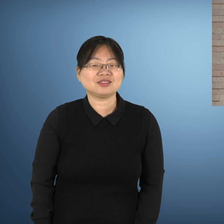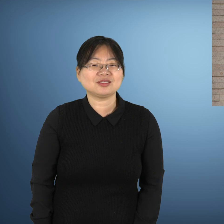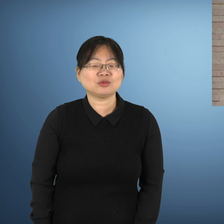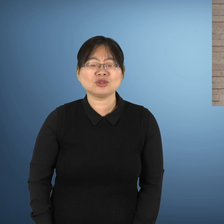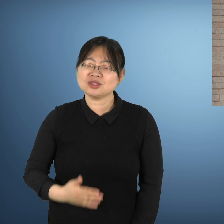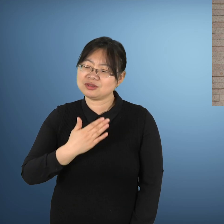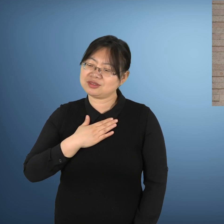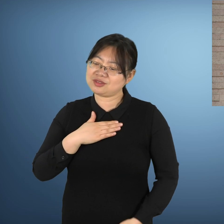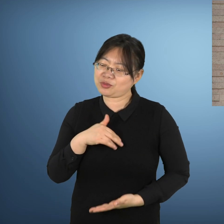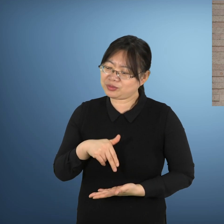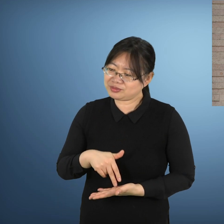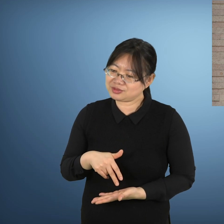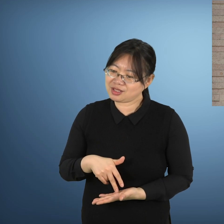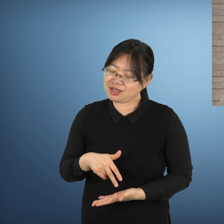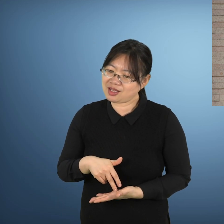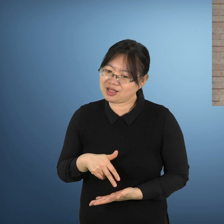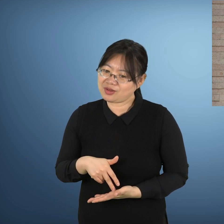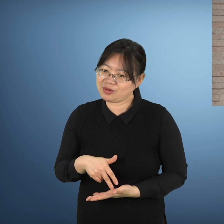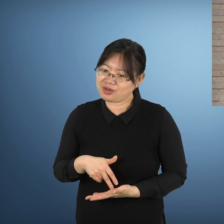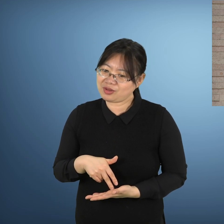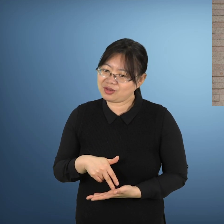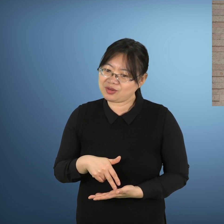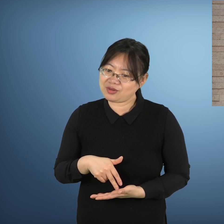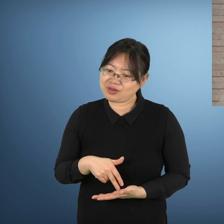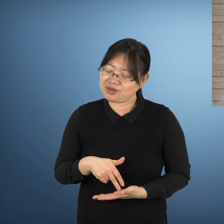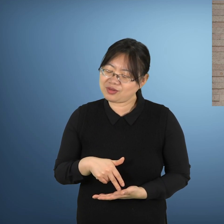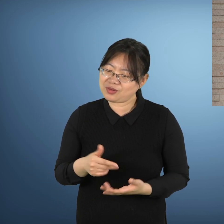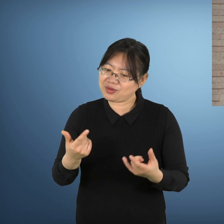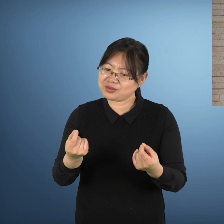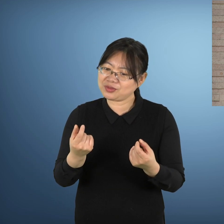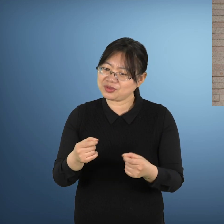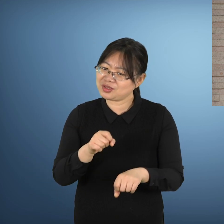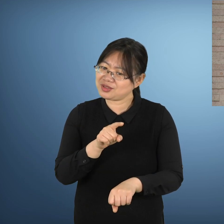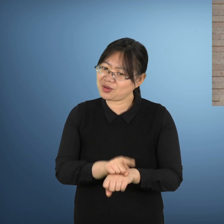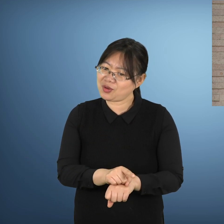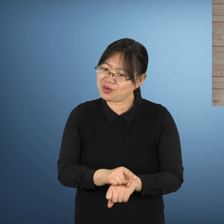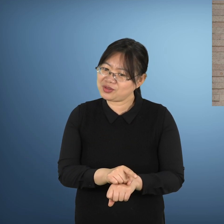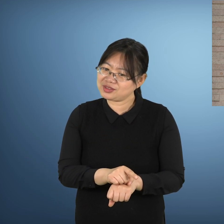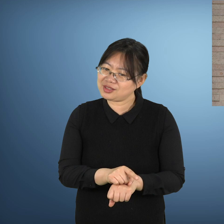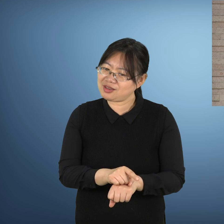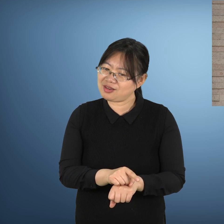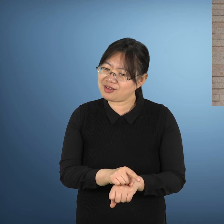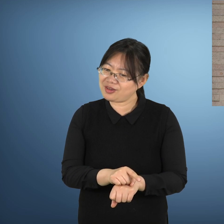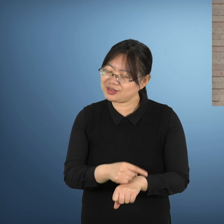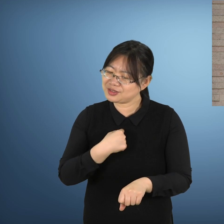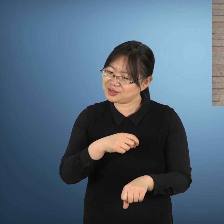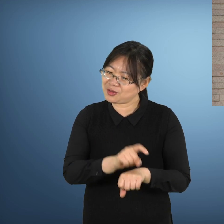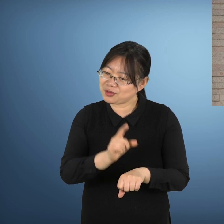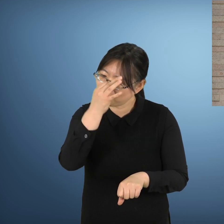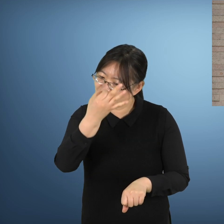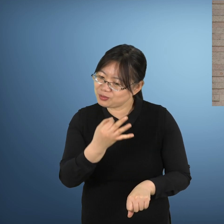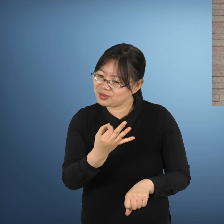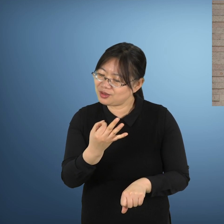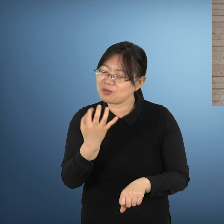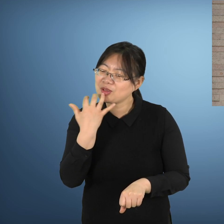저 같아도 아마 이렇게 성격상 대답을 했을 것 같아요.